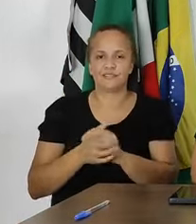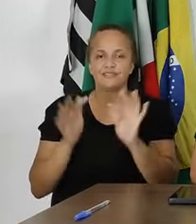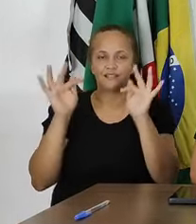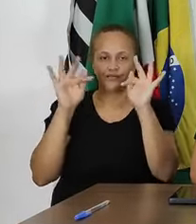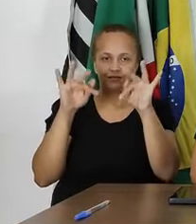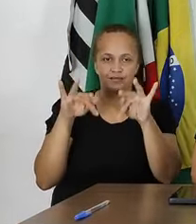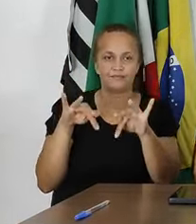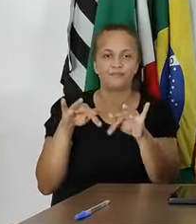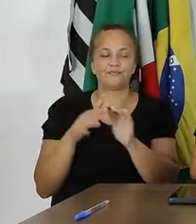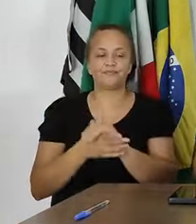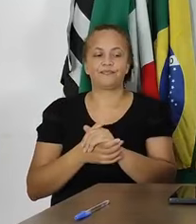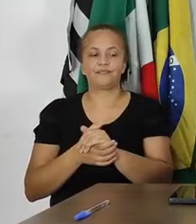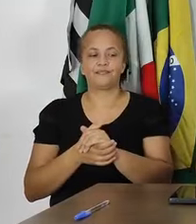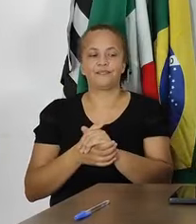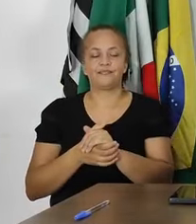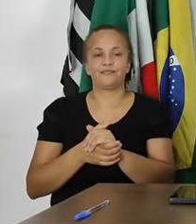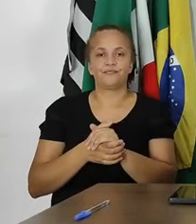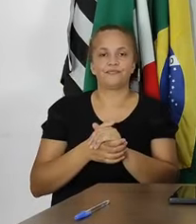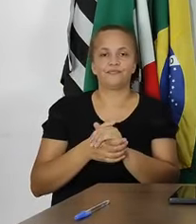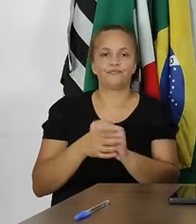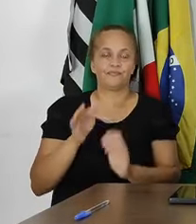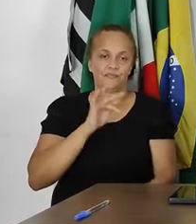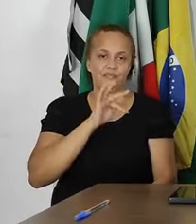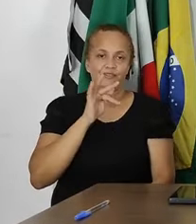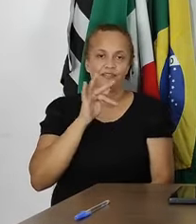ministração com Filipenses 4,